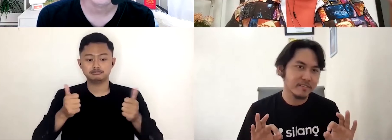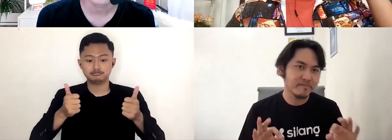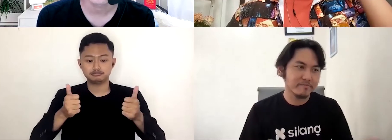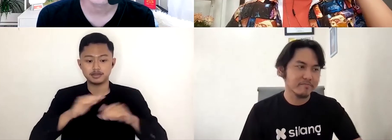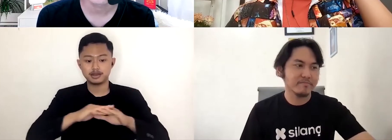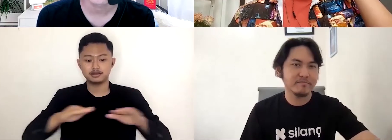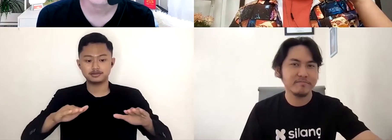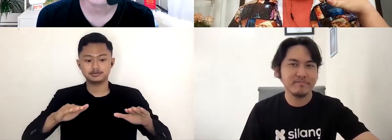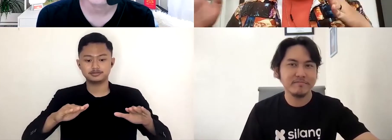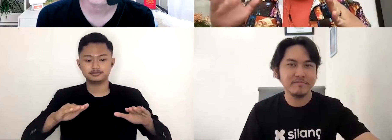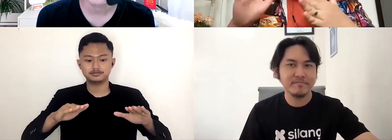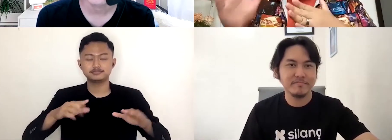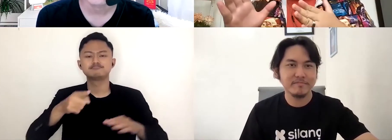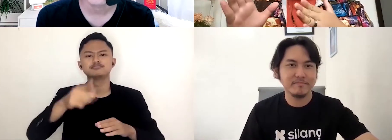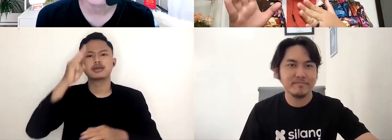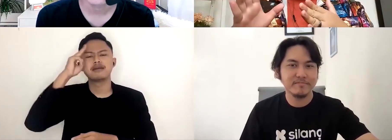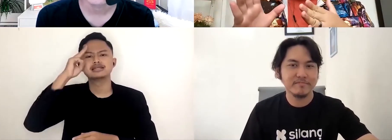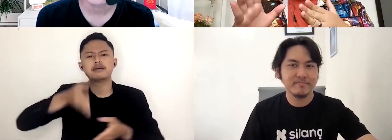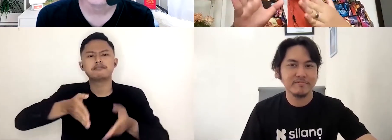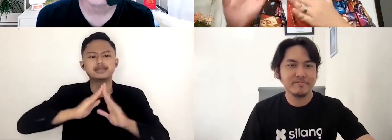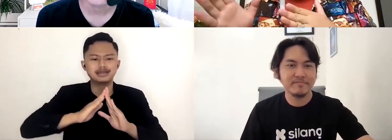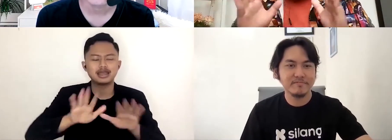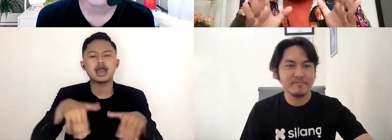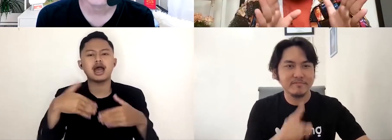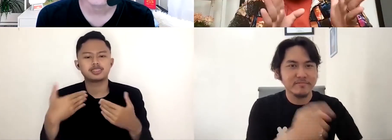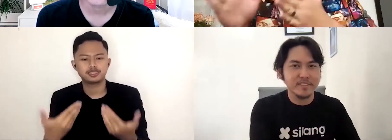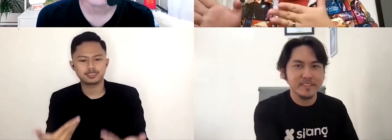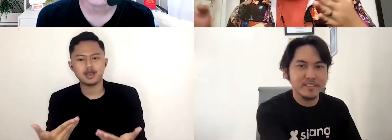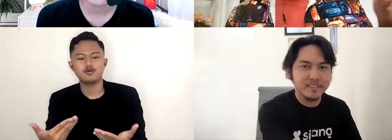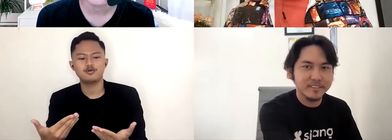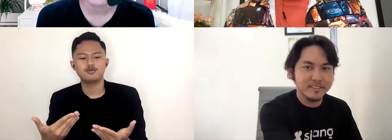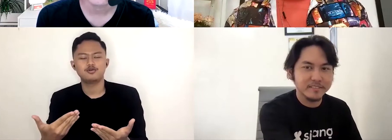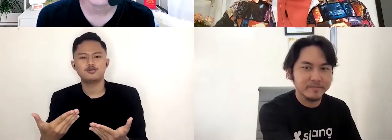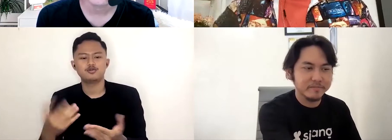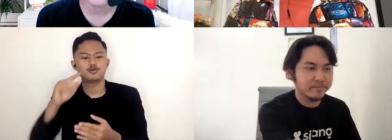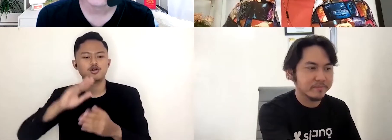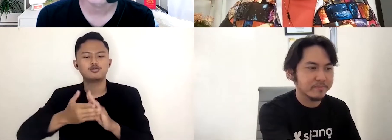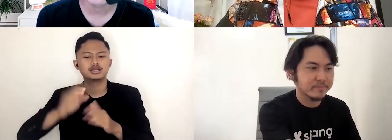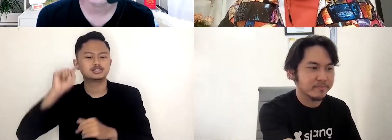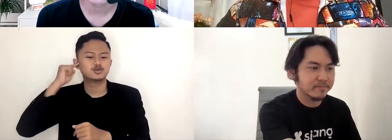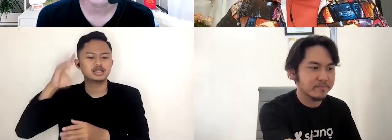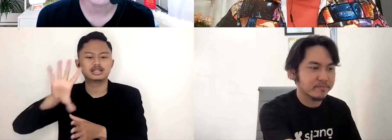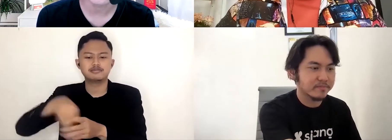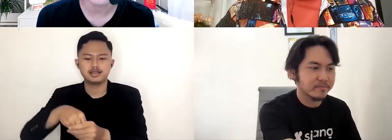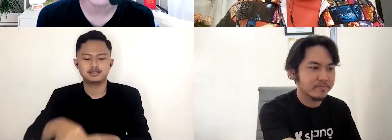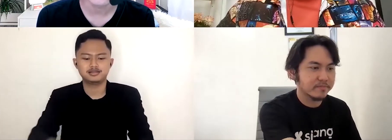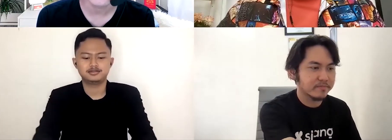gitu kira-kira sendiri salah satu pendirinya atau memang bergabung di tengah jalan itu